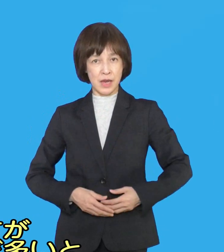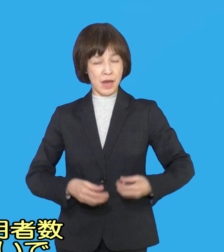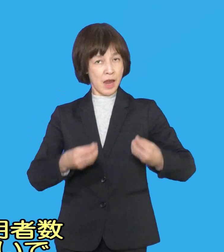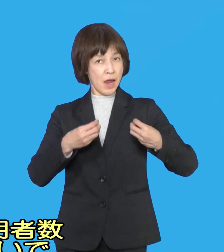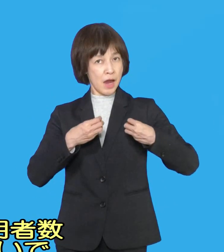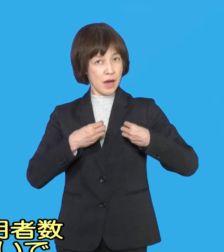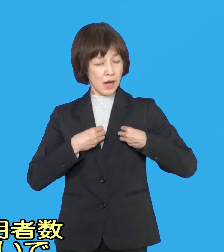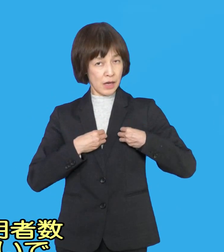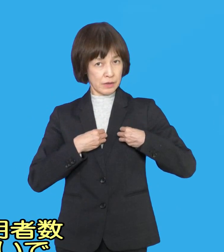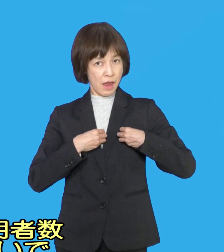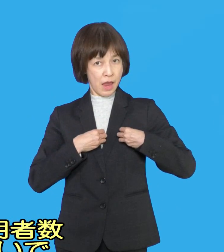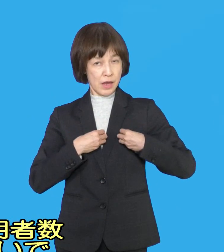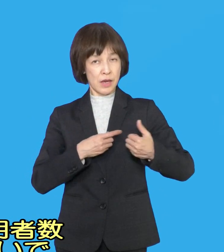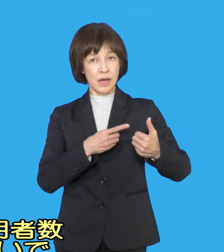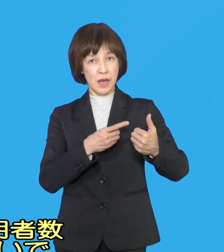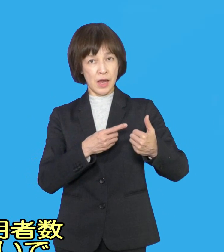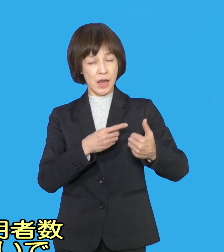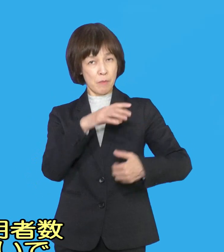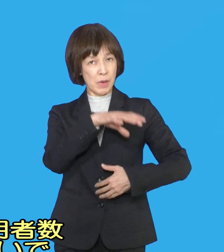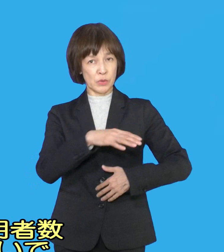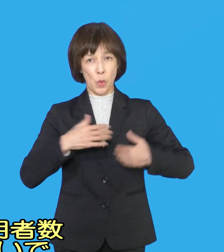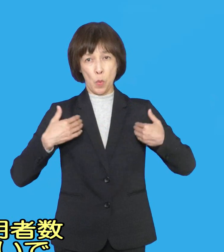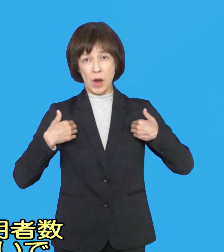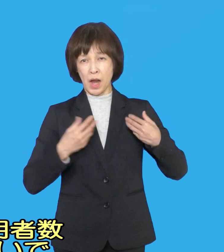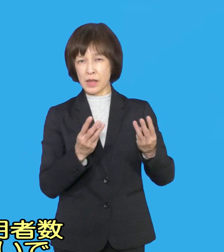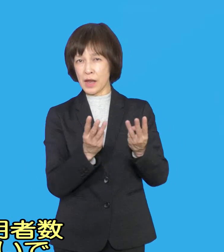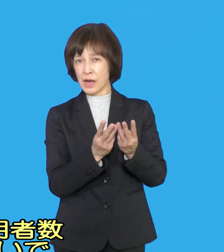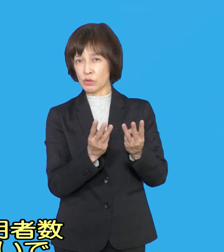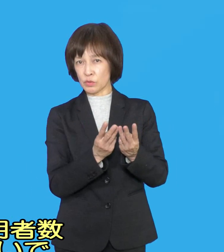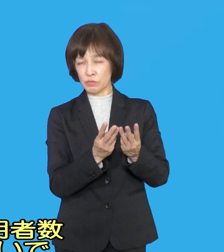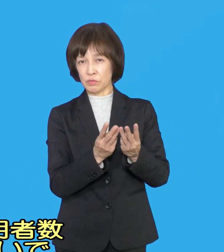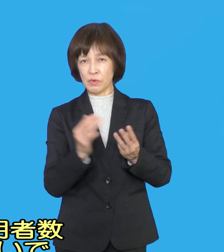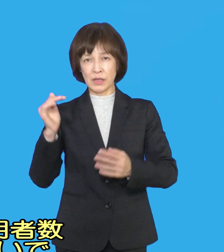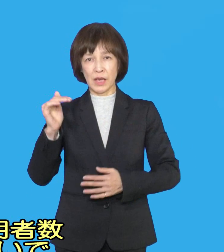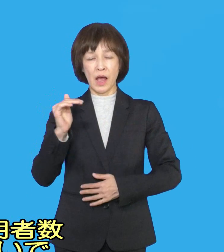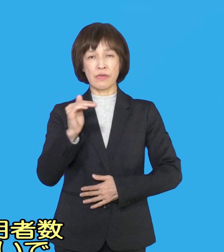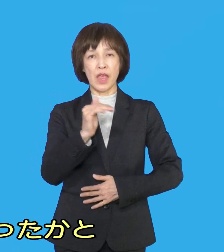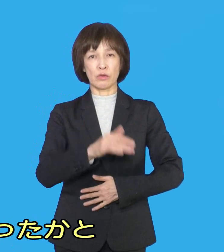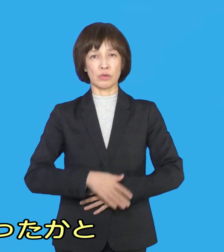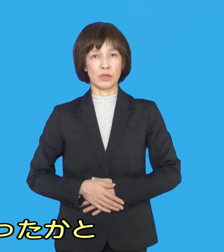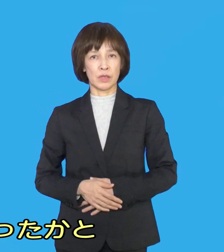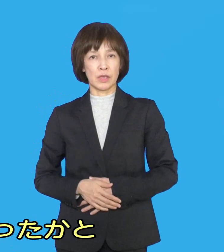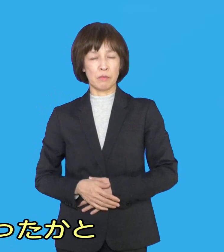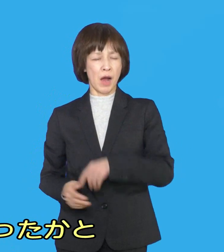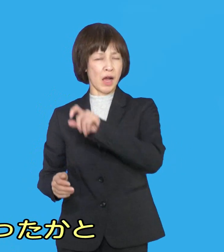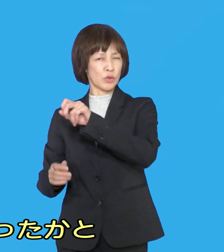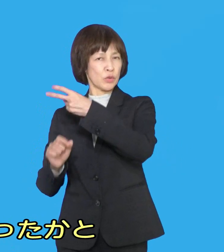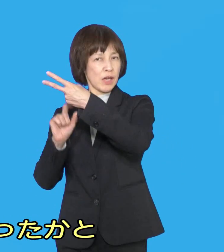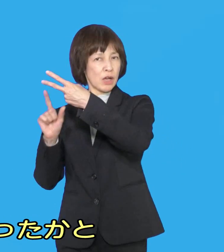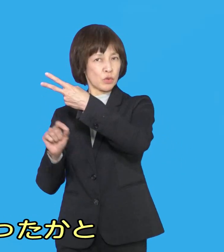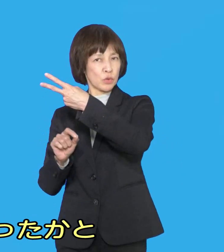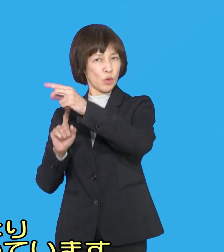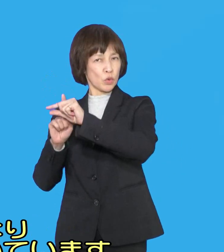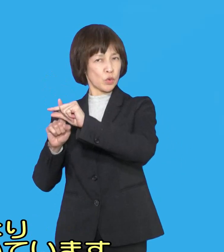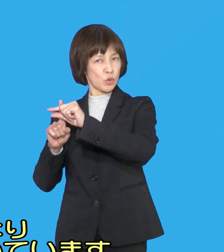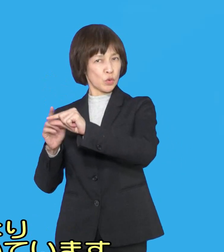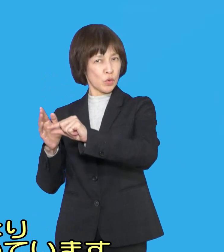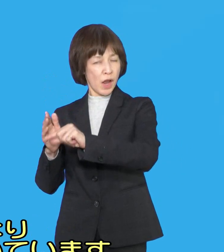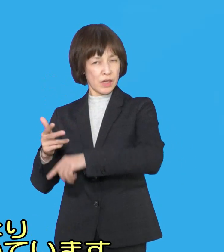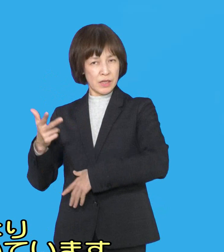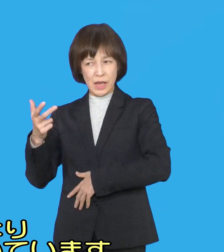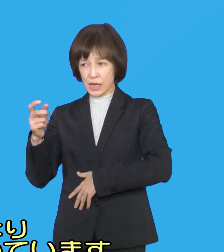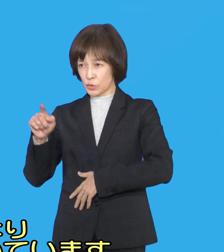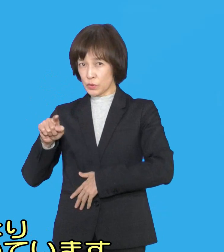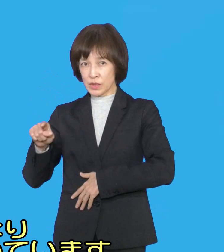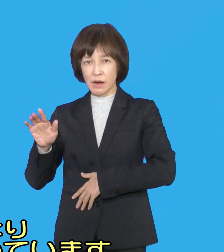いと。ただやはり不明者数、12月の中旬ぐらいで70名という日もあったかと思いますが、それに比べるとか